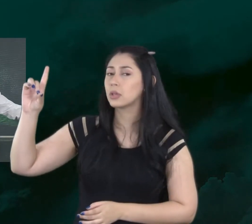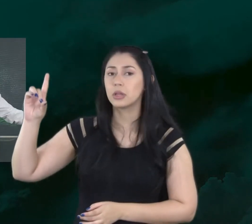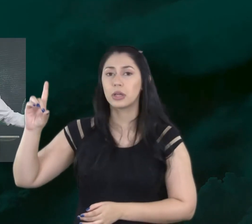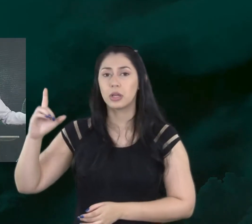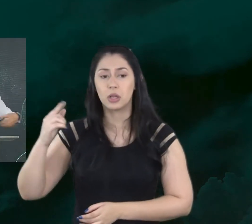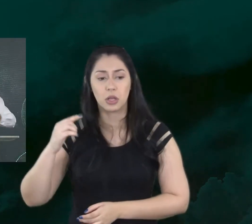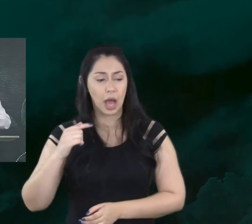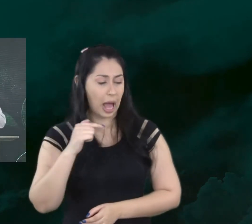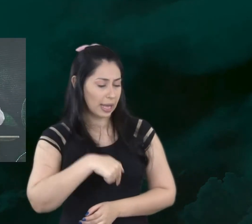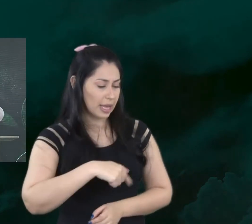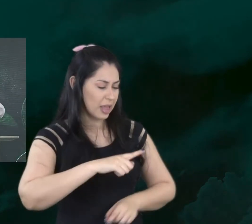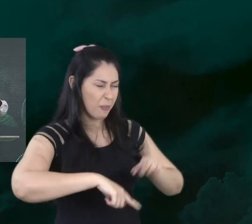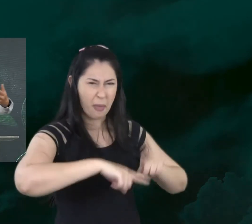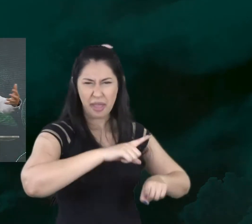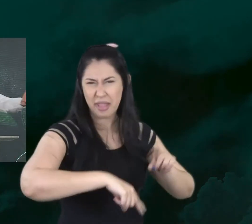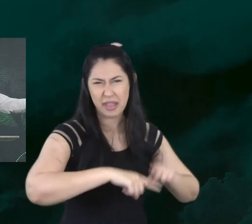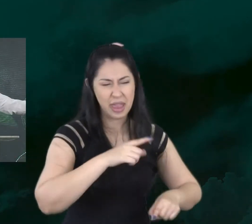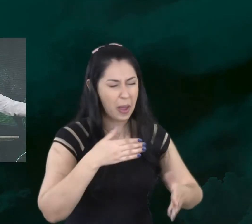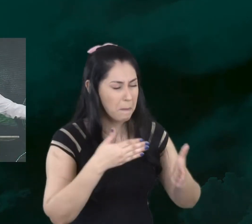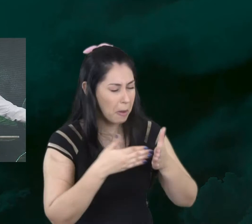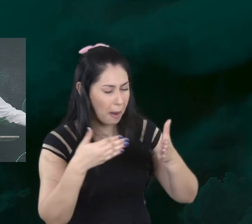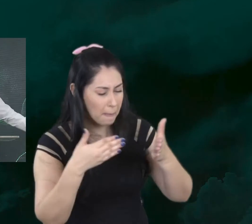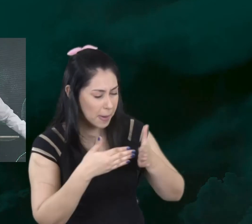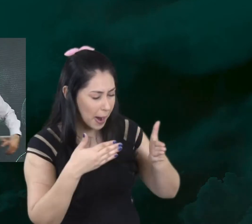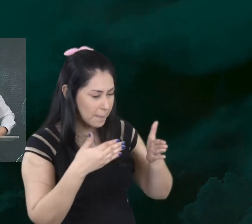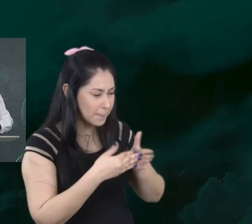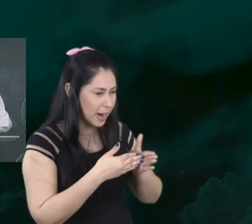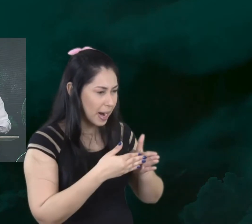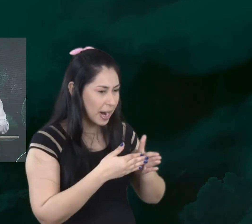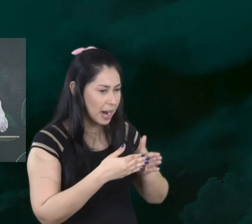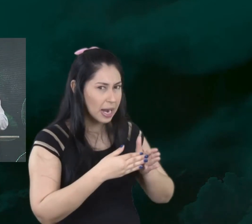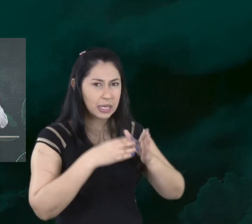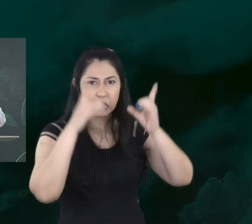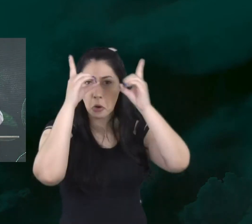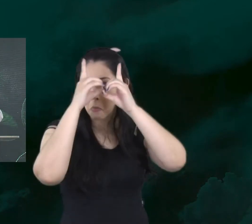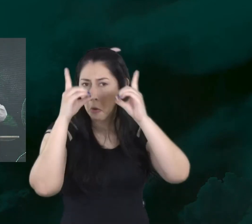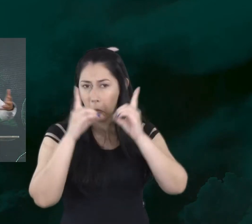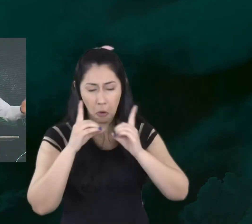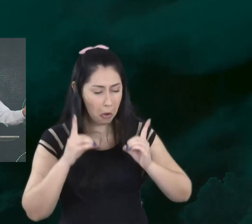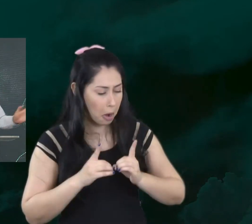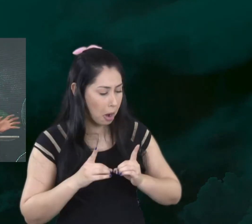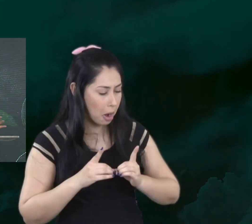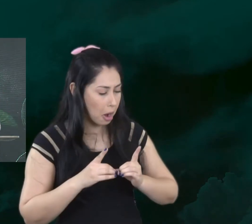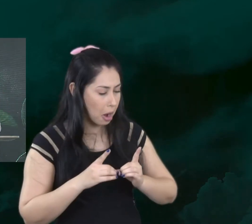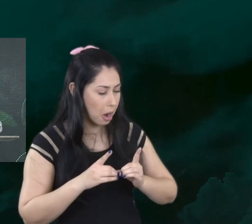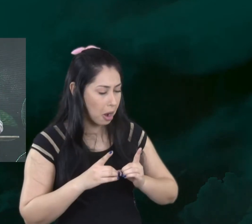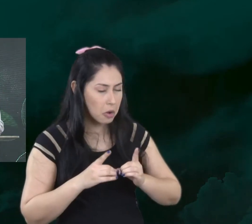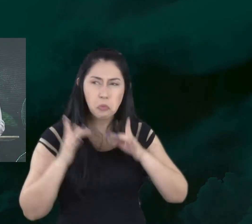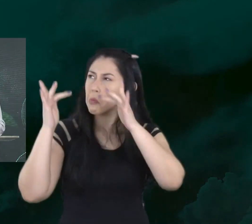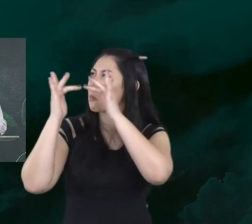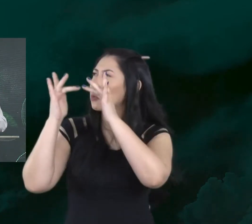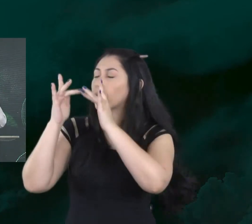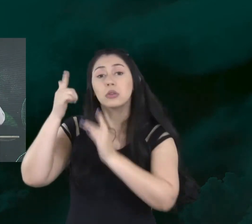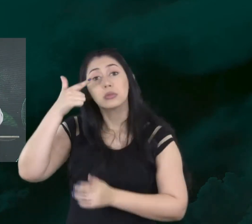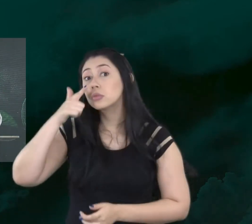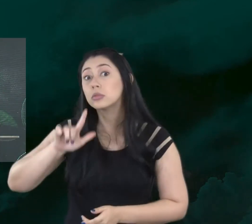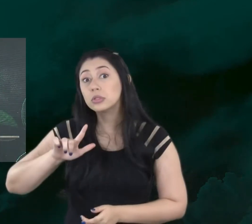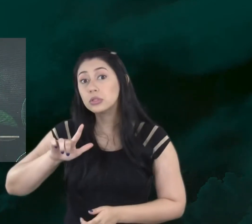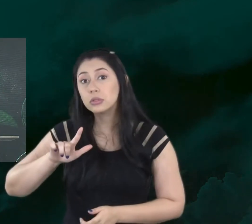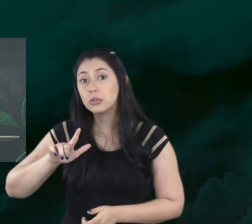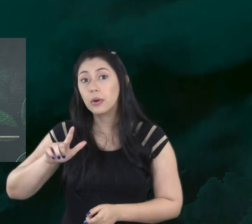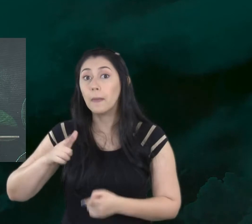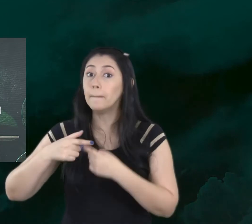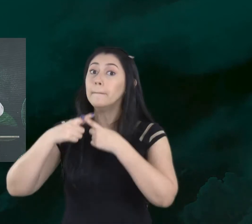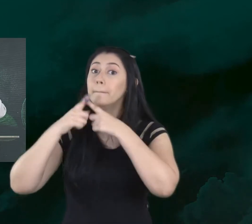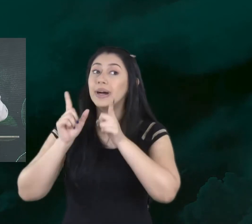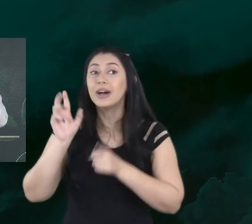mundo físico, nessa dimensão tridimensional, não é isso? Nós não conseguimos contactar Deus, mas graças a